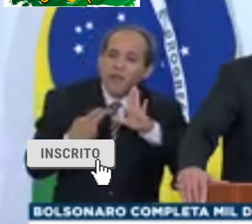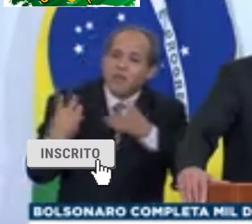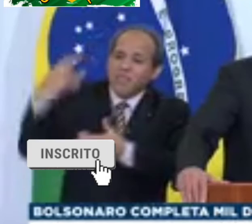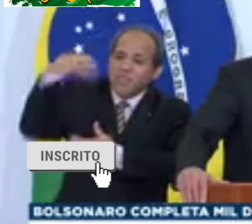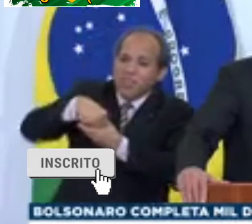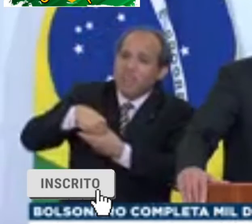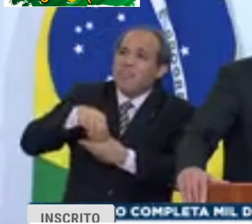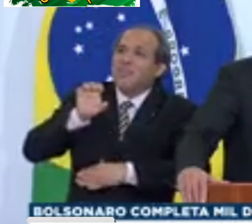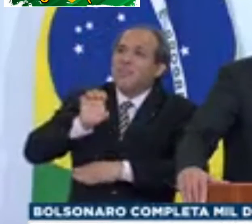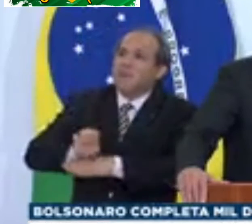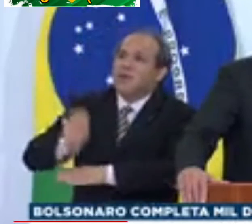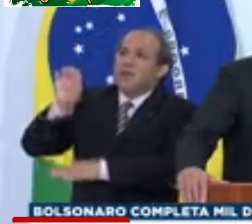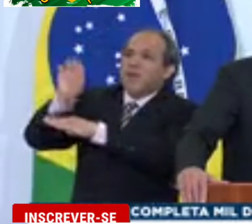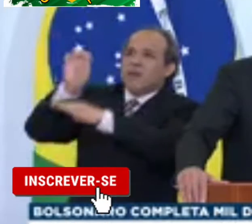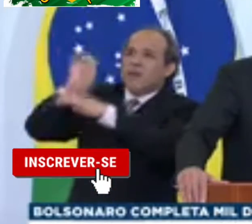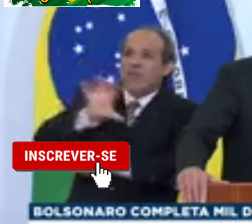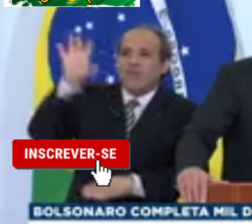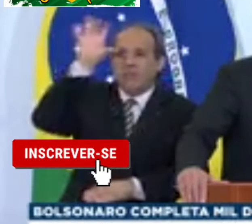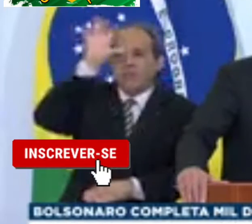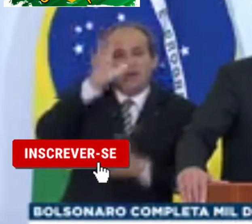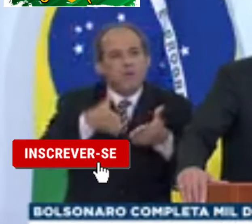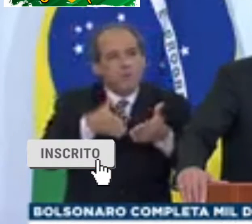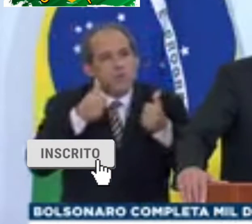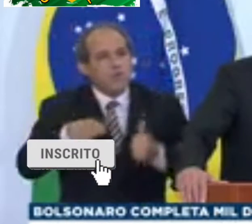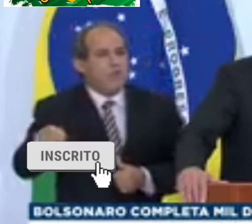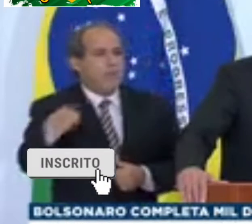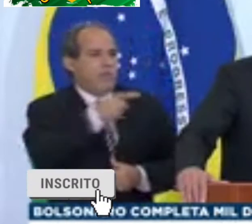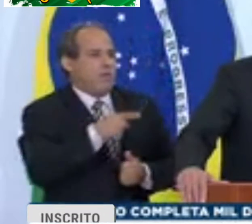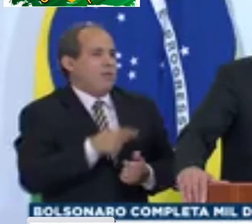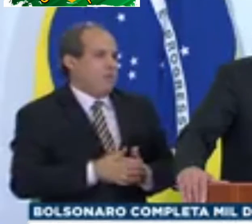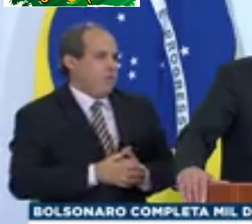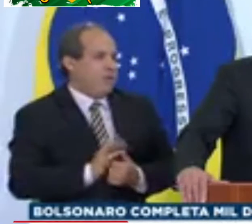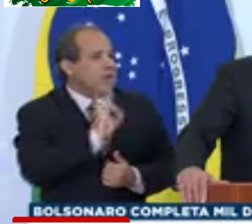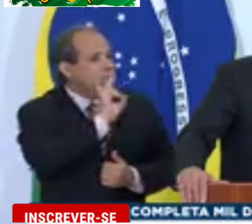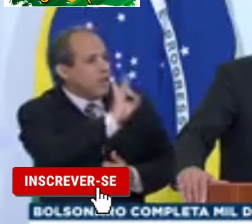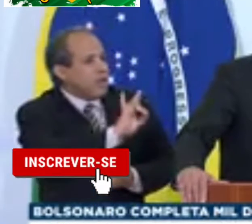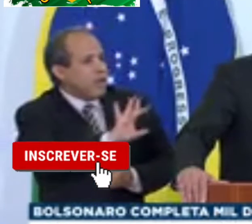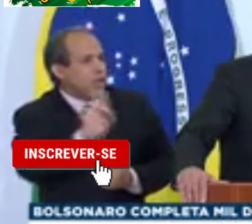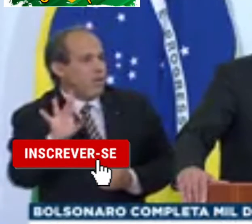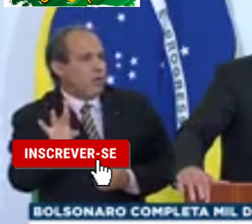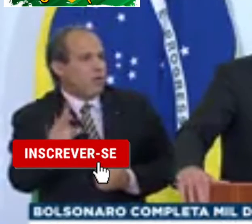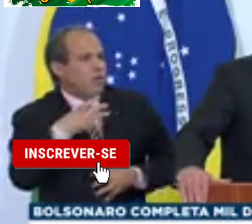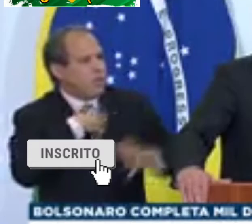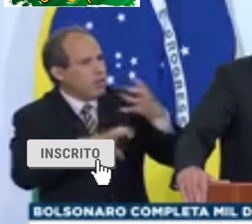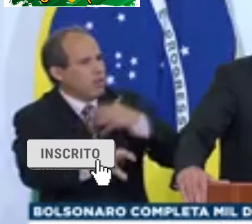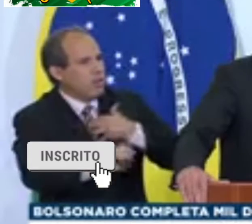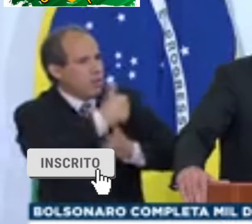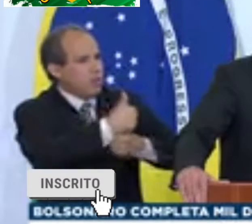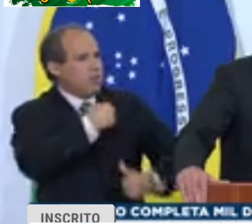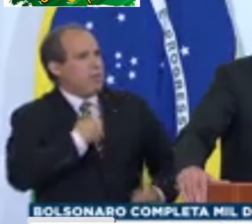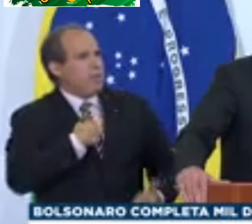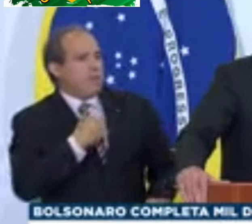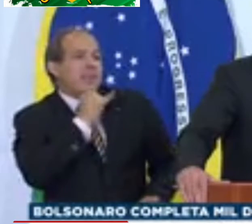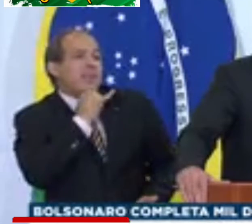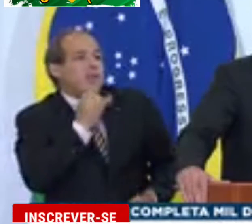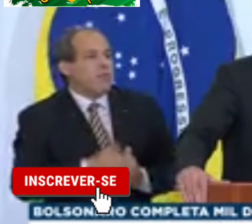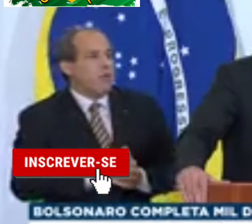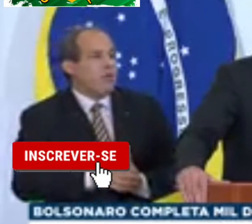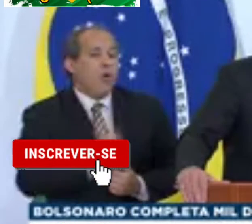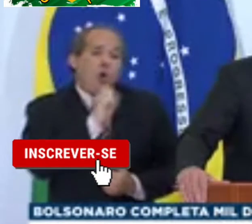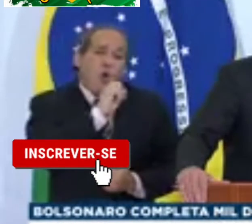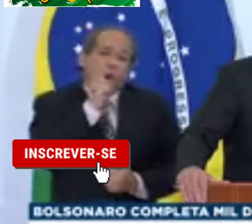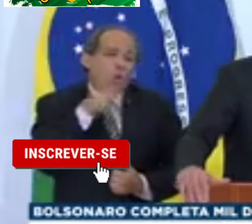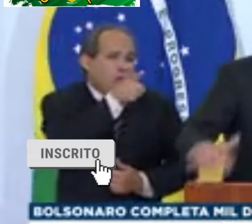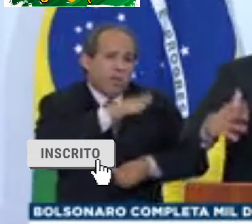E aí que eu peço para cada um de vocês, se coloquem no meu lugar, ou então